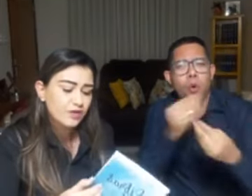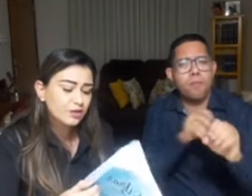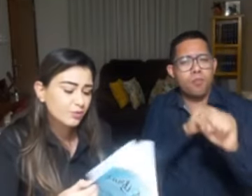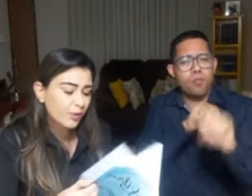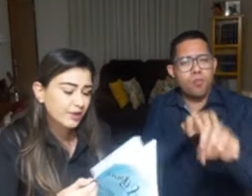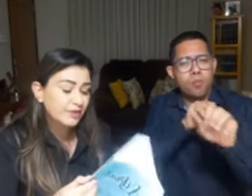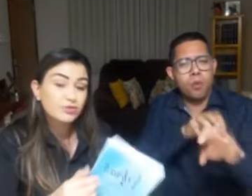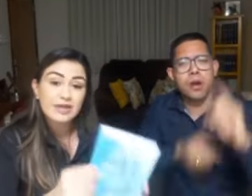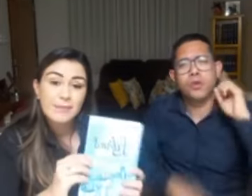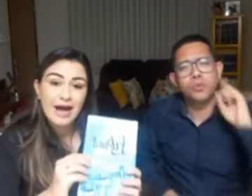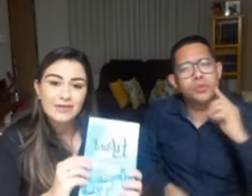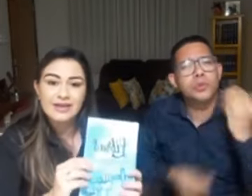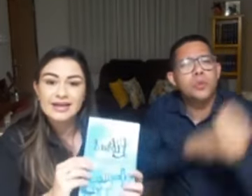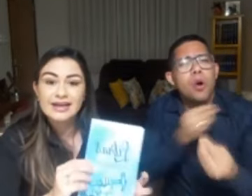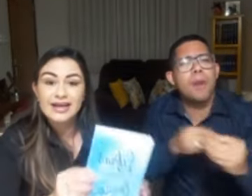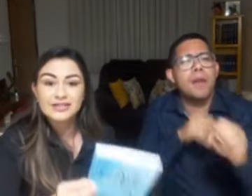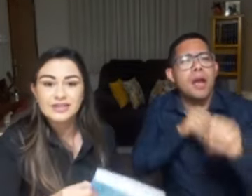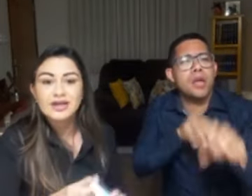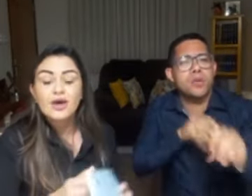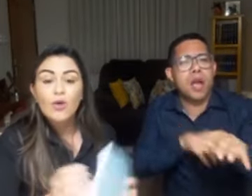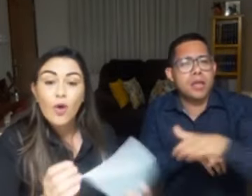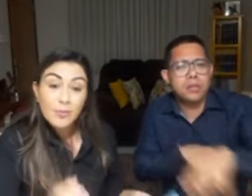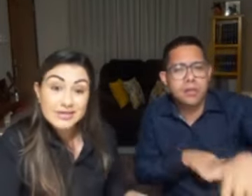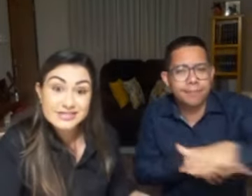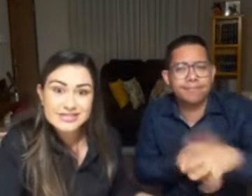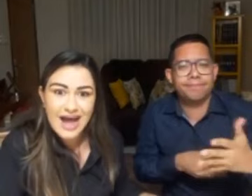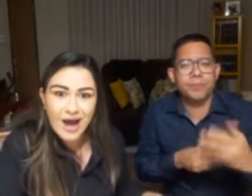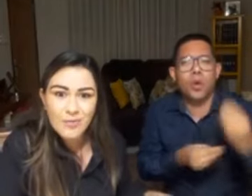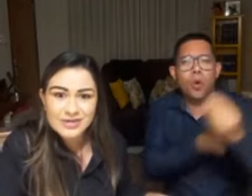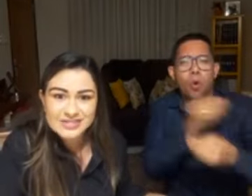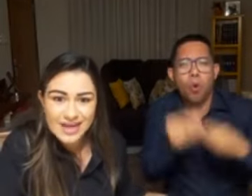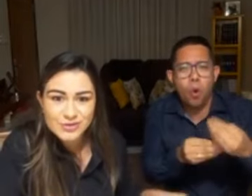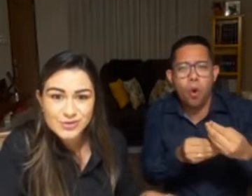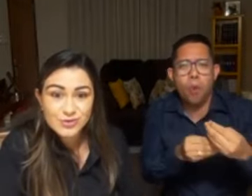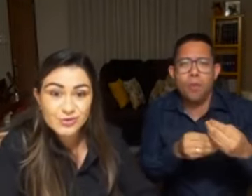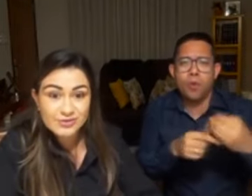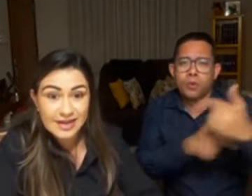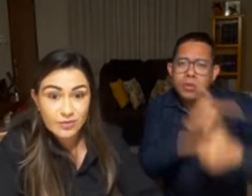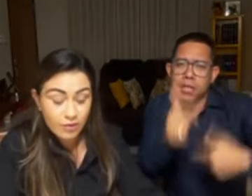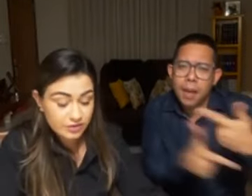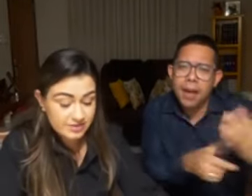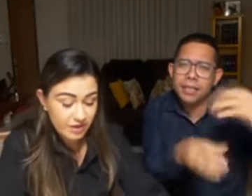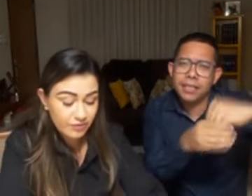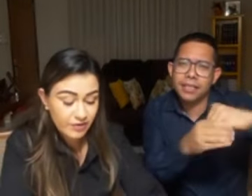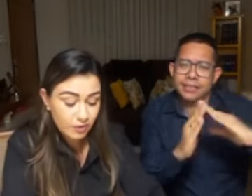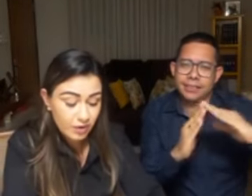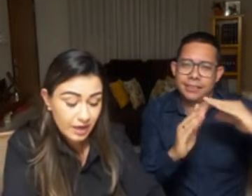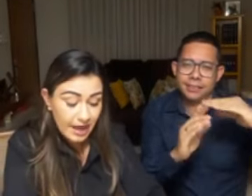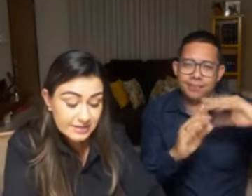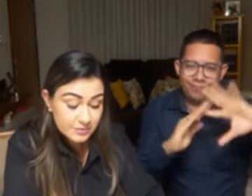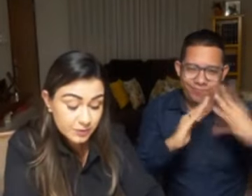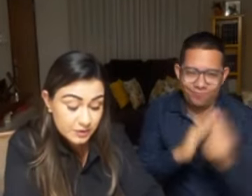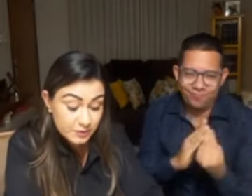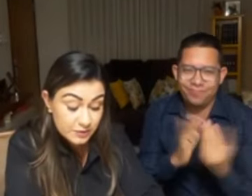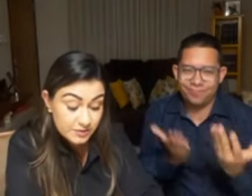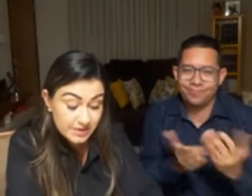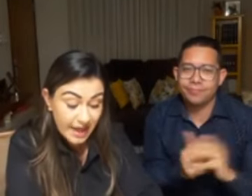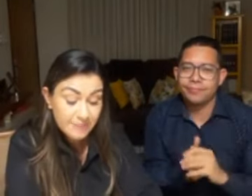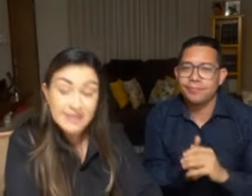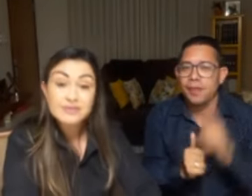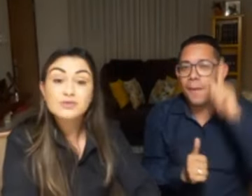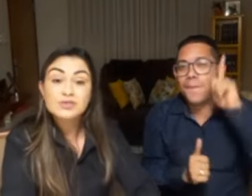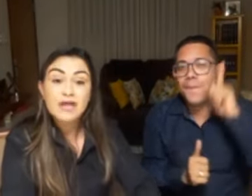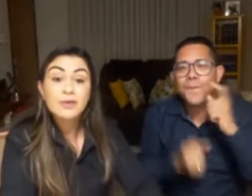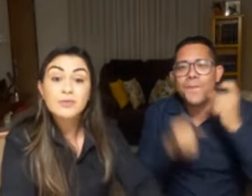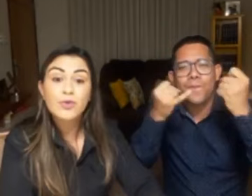surdos, falando um pouquinho do trabalho na igreja, como iniciar um ministério de surdos, né? Igual o Gesiel falou, às vezes muitas pessoas querem,